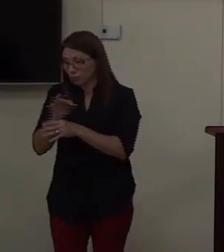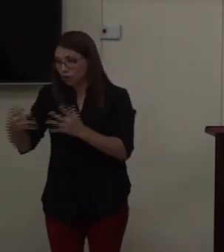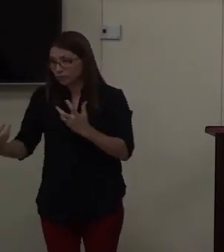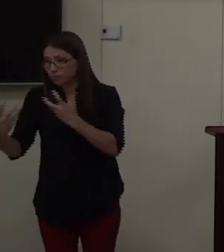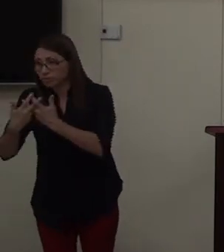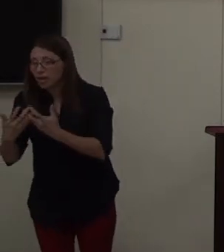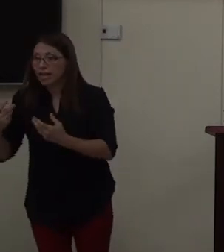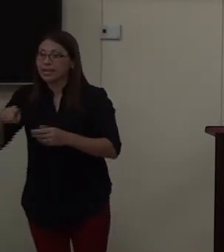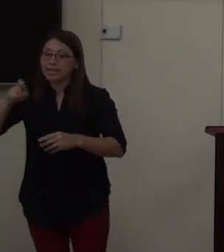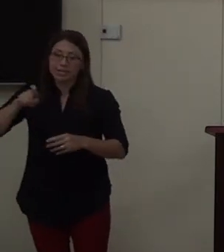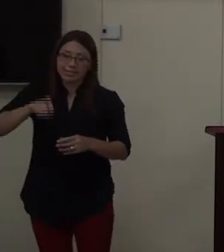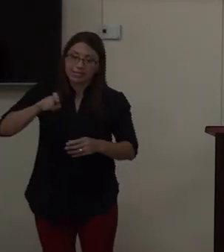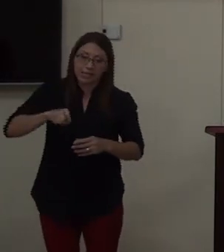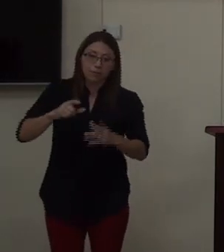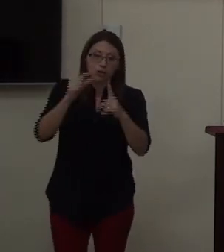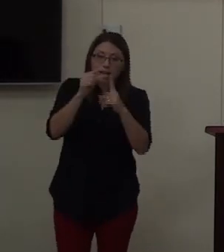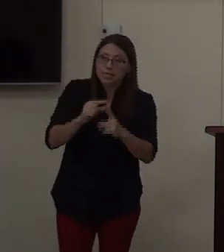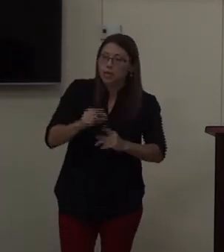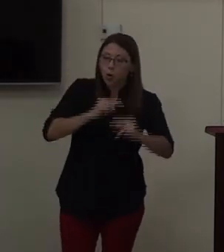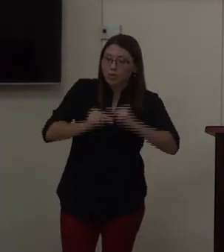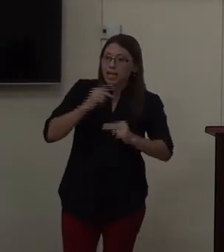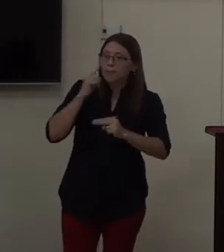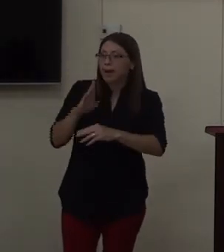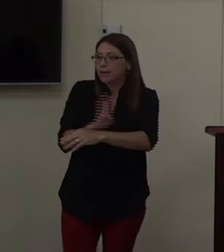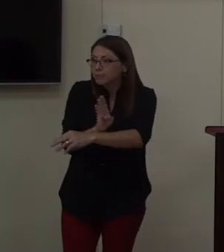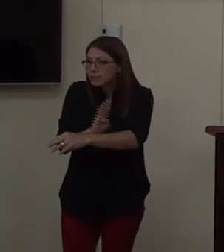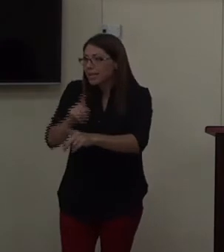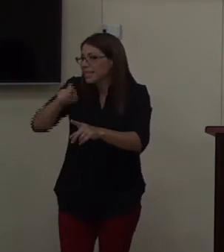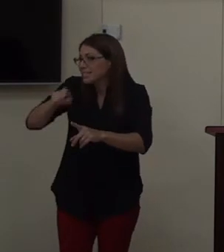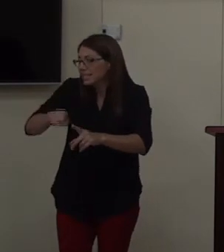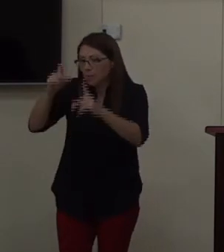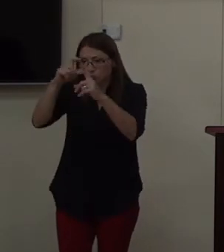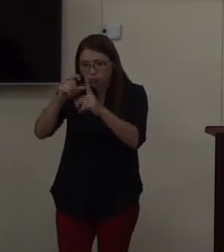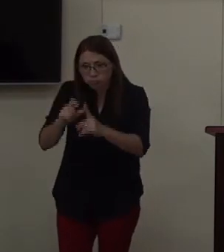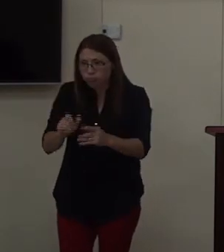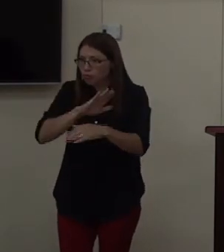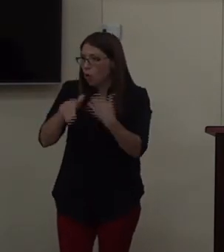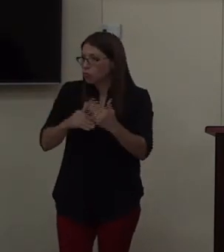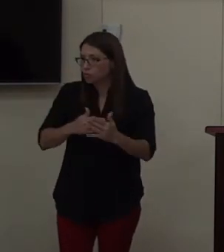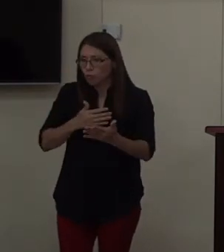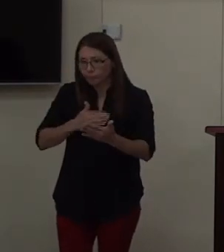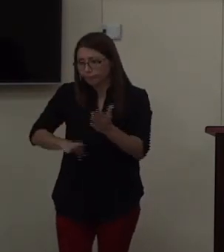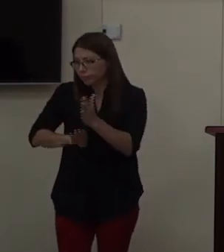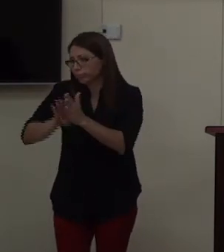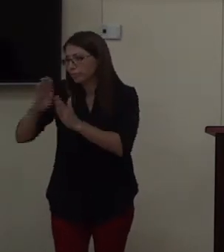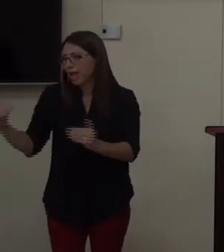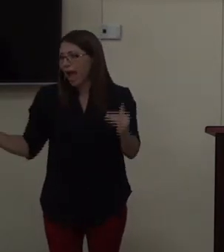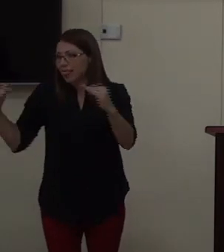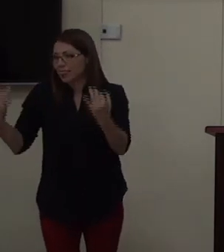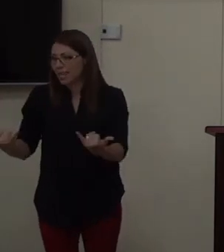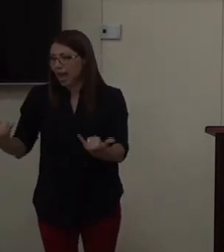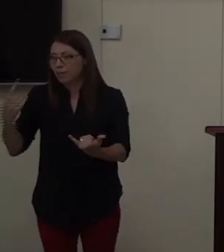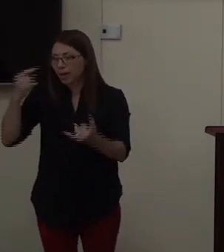del léxico comercial para las transacciones bancarias. Necesitamos entonces ponerla al día, ¿verdad? Para que pueda